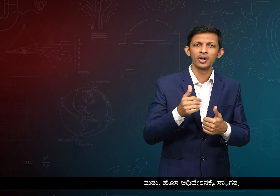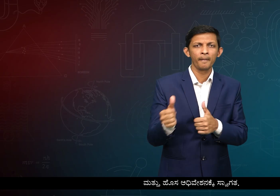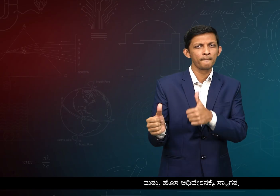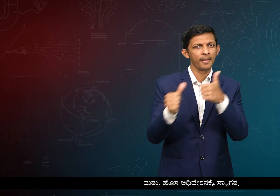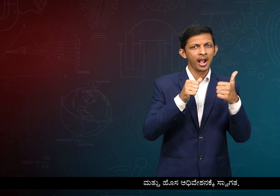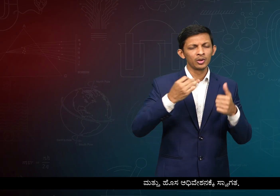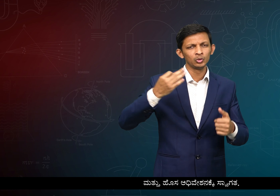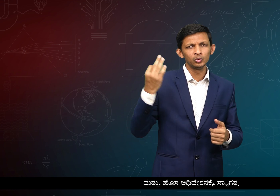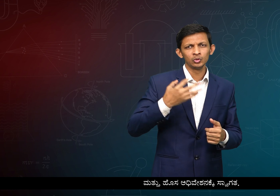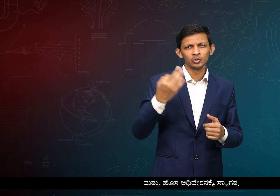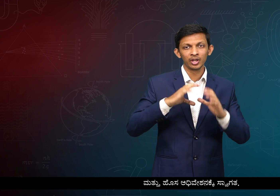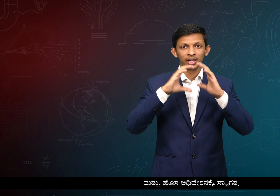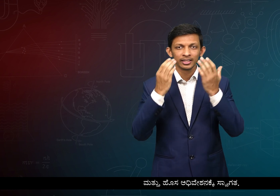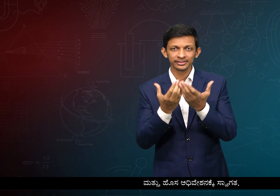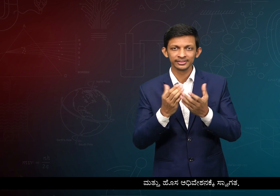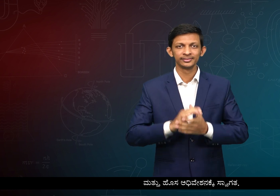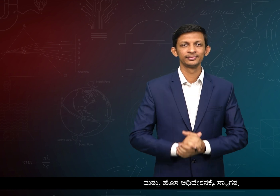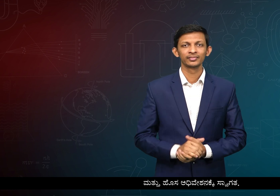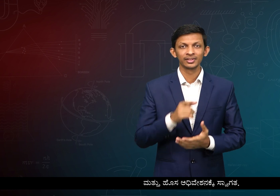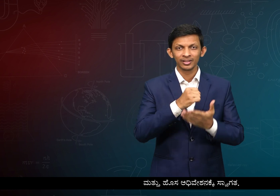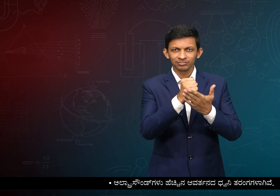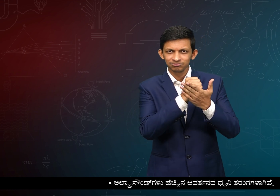ಮತ್ತು ಹೊಸ ಅಧಿವೇಶನಕ್ಕೆ ಸ್ವಾಗತ.